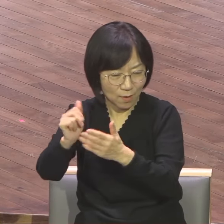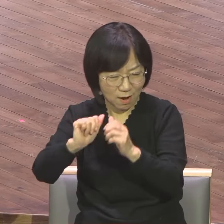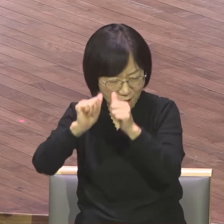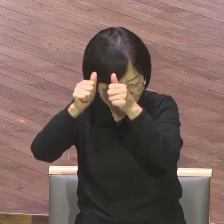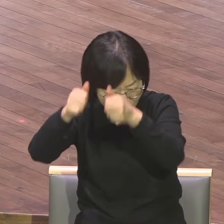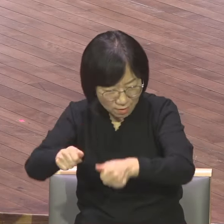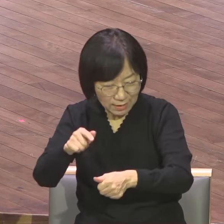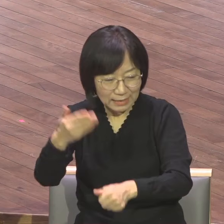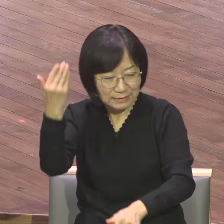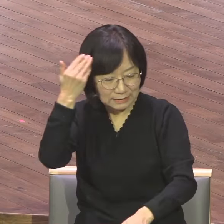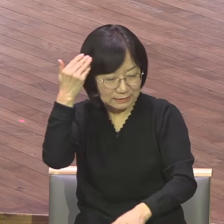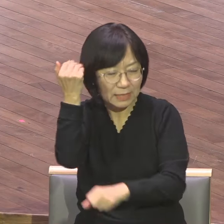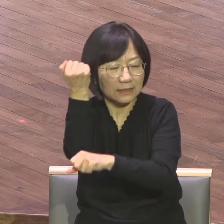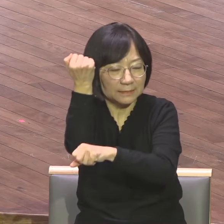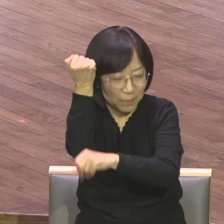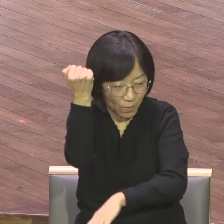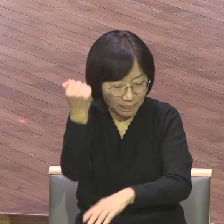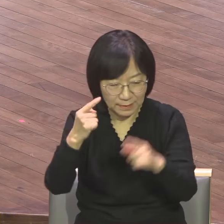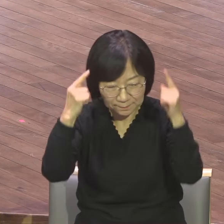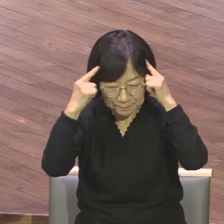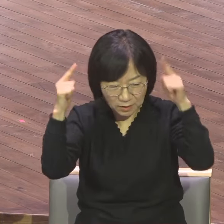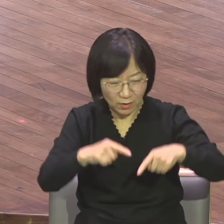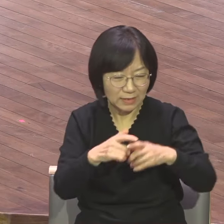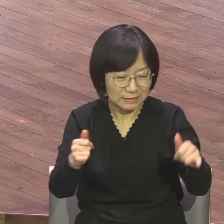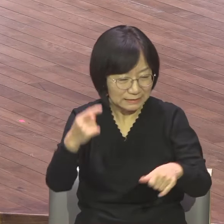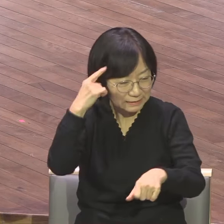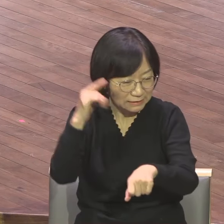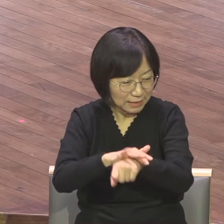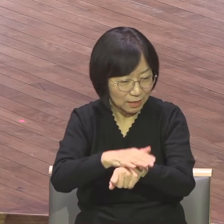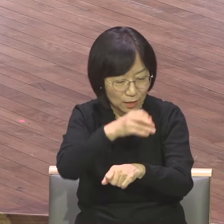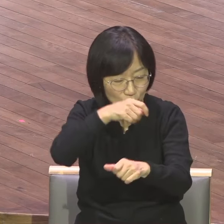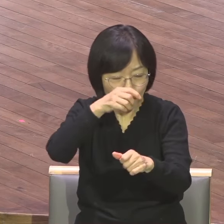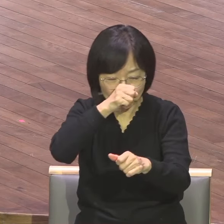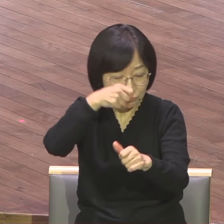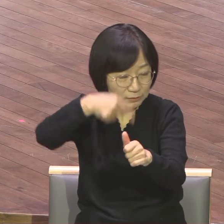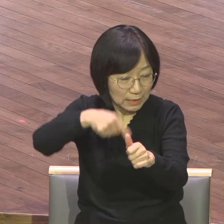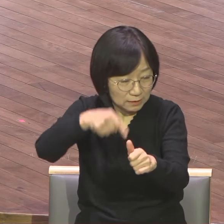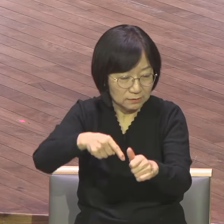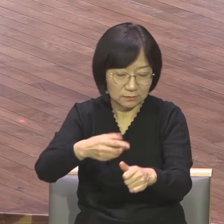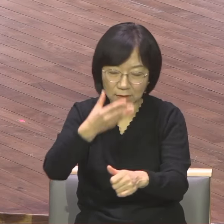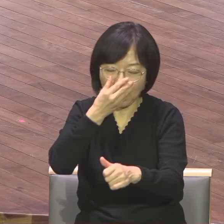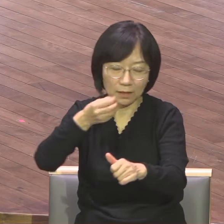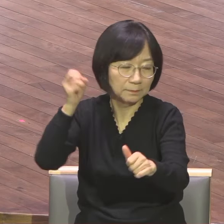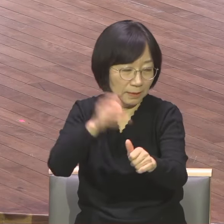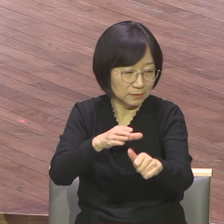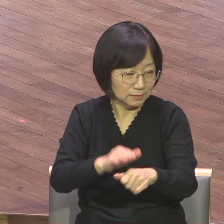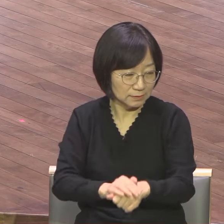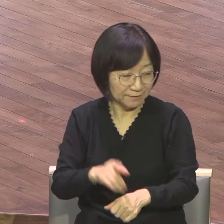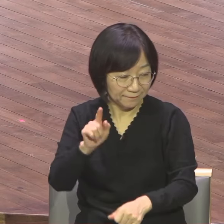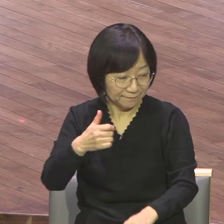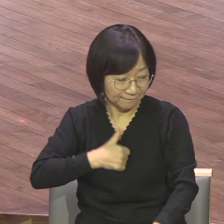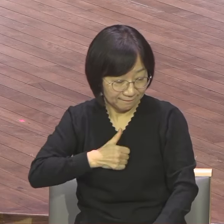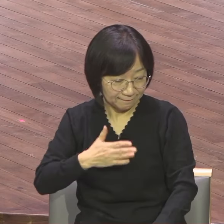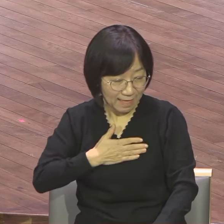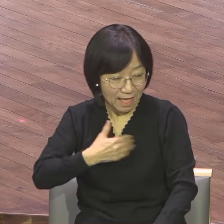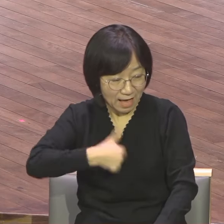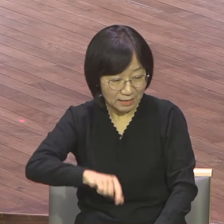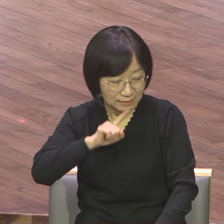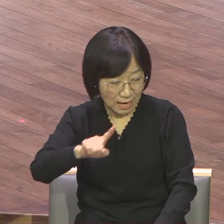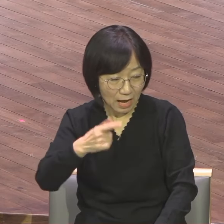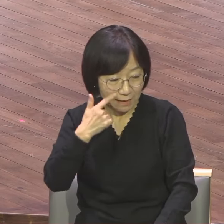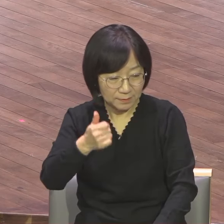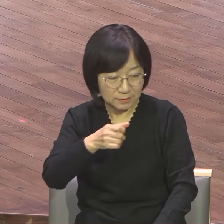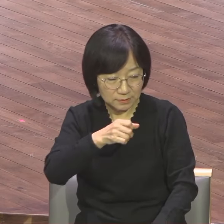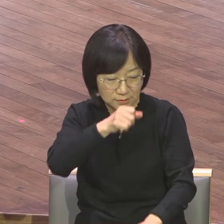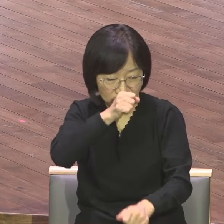여호와를 경외하는 것이 지식의 근본이거늘 미련한 자는 지혜와 훈계를 멸시하느니라. 내 아들아, 내 아비의